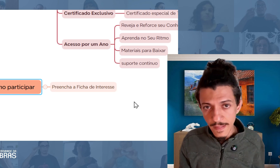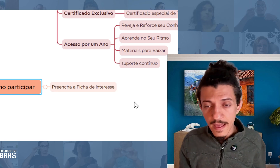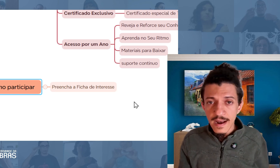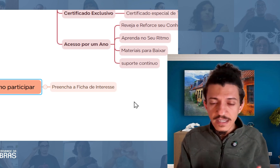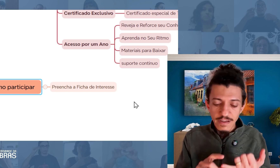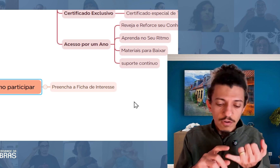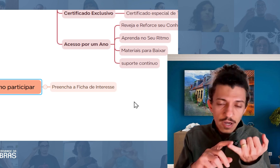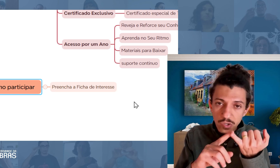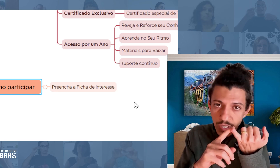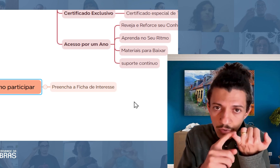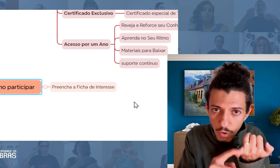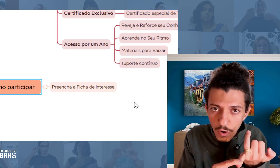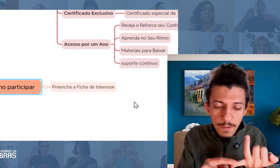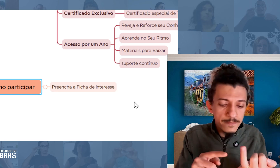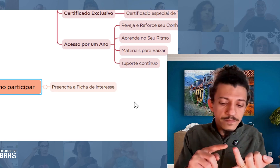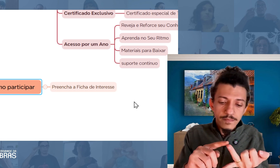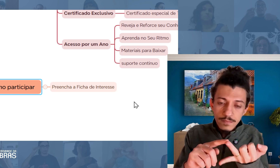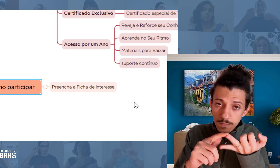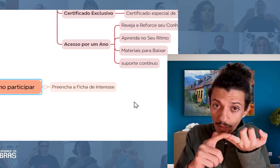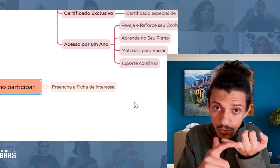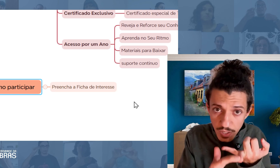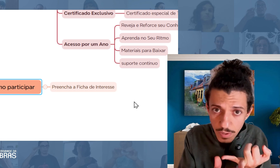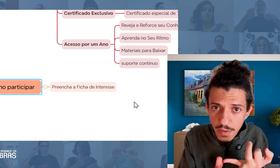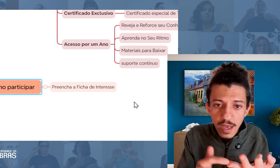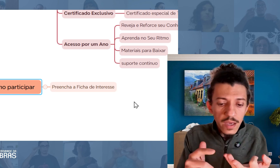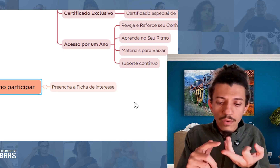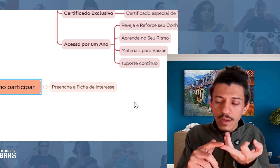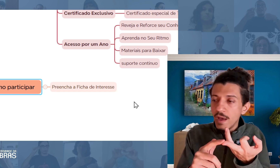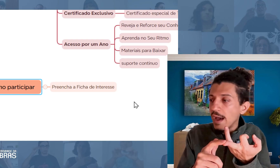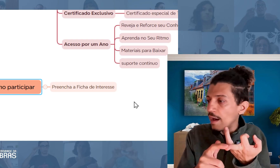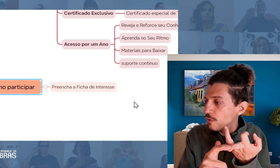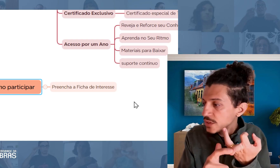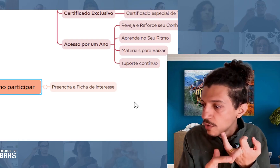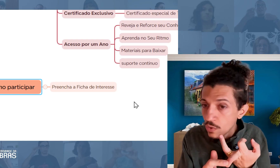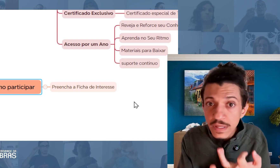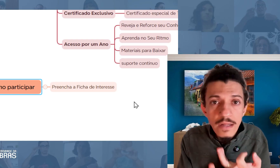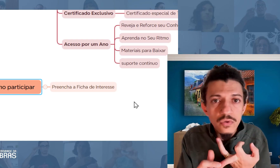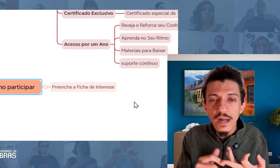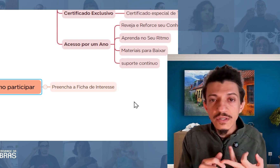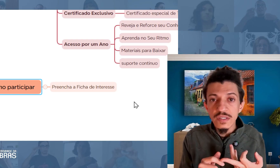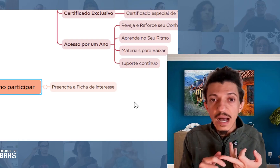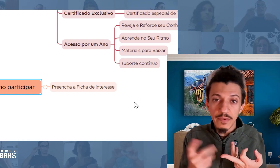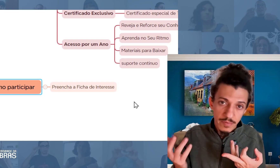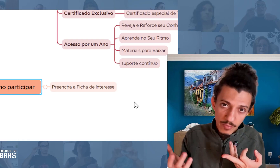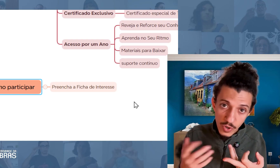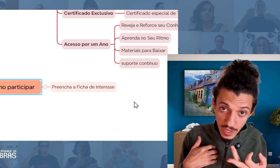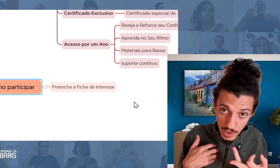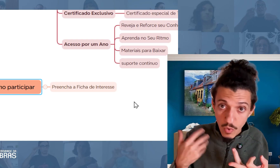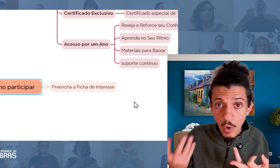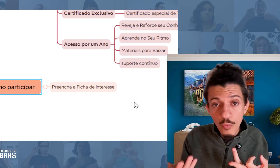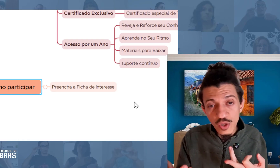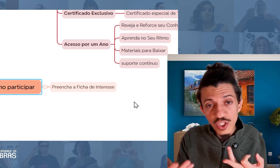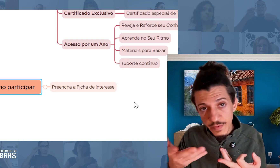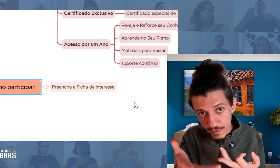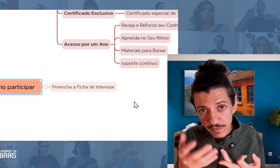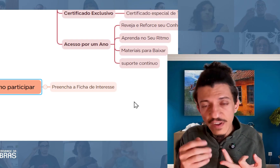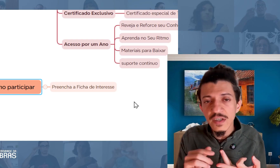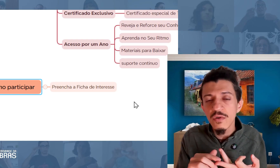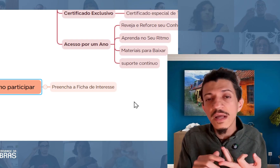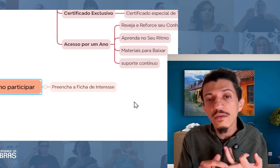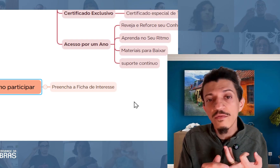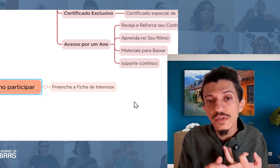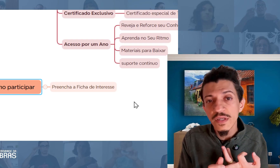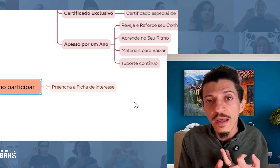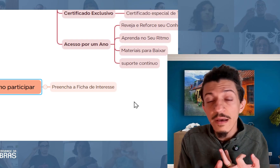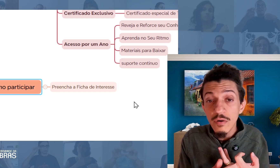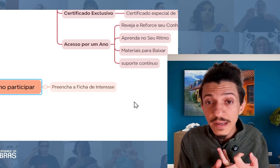interesse? Você vai colocar o seu nome, o seu e-mail, o seu contato do WhatsApp, porque eu ou o meu time vamos fazer